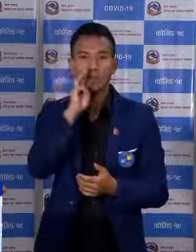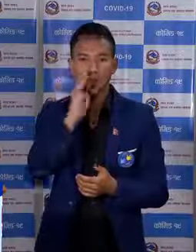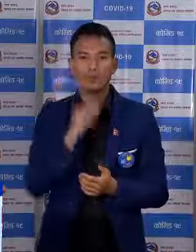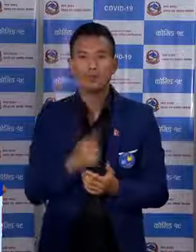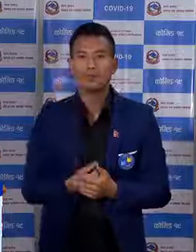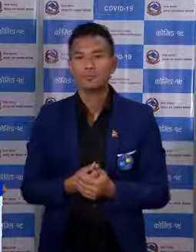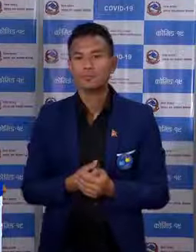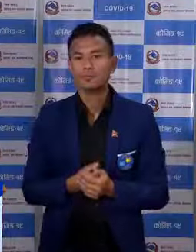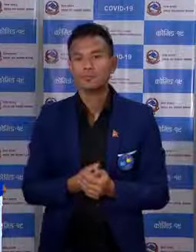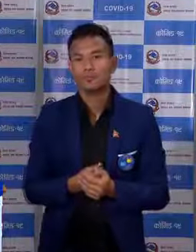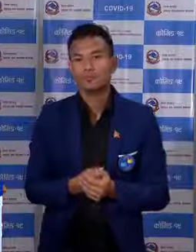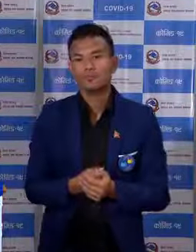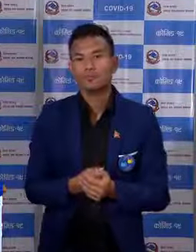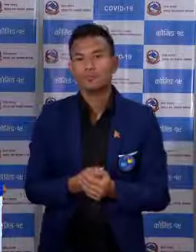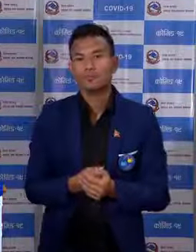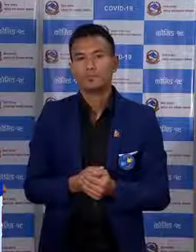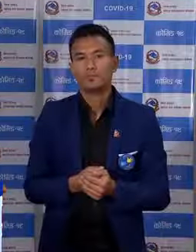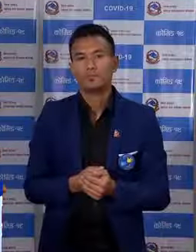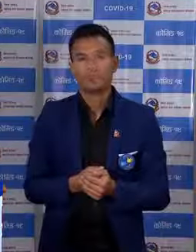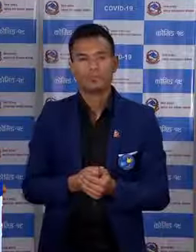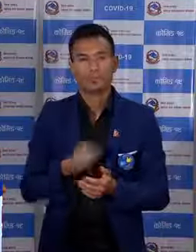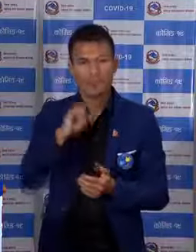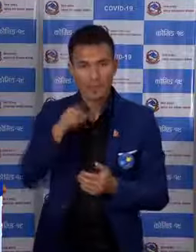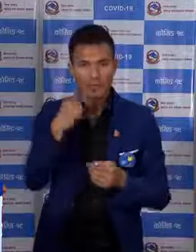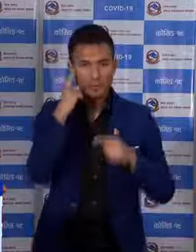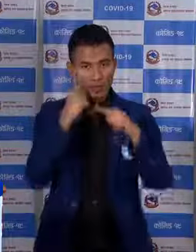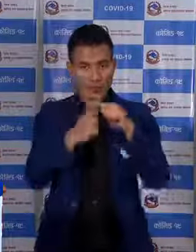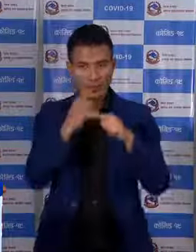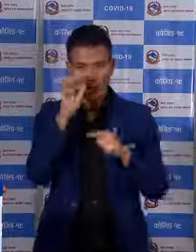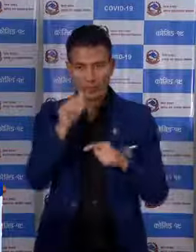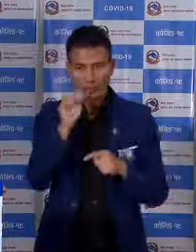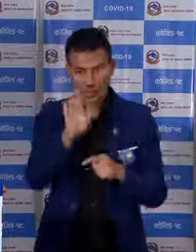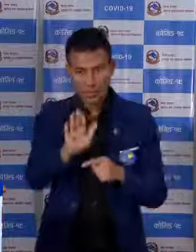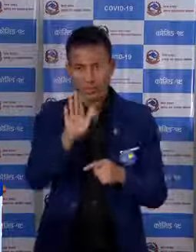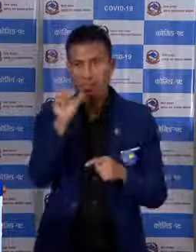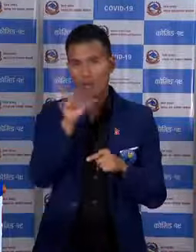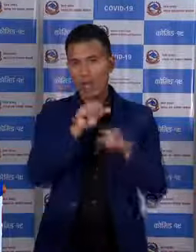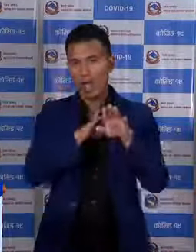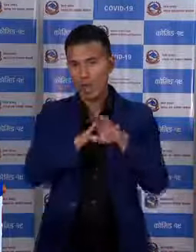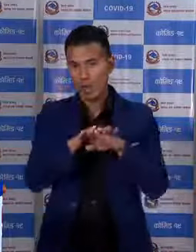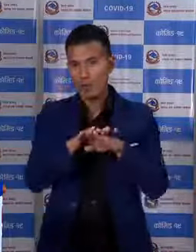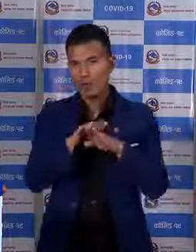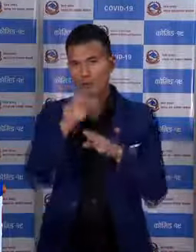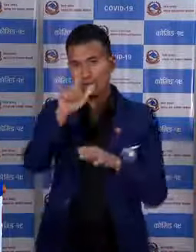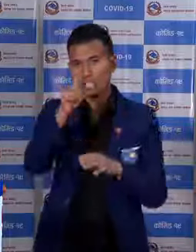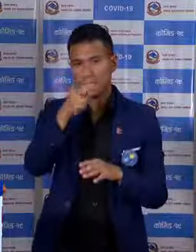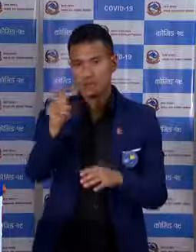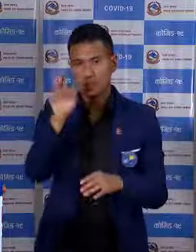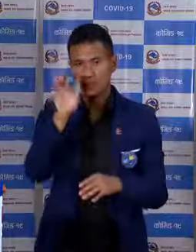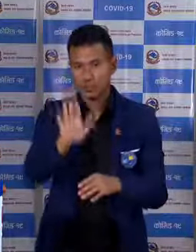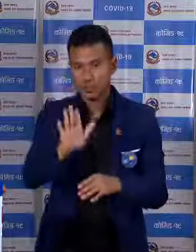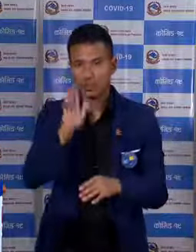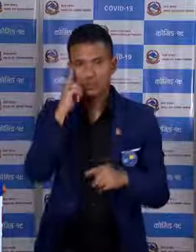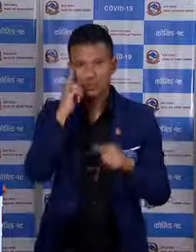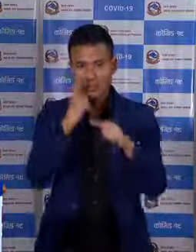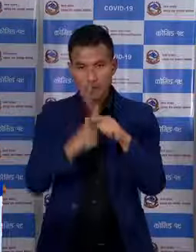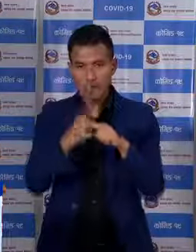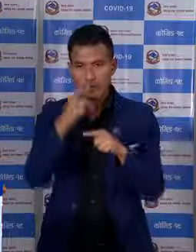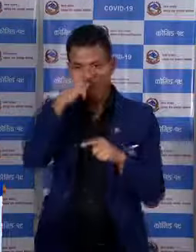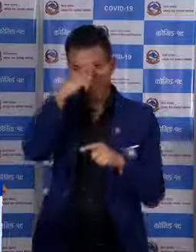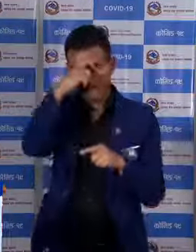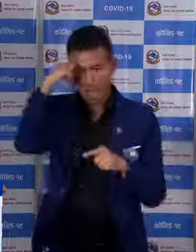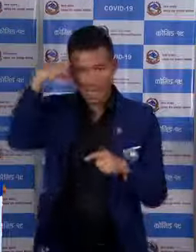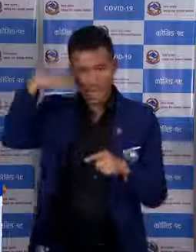फेरी पोजिटिव देखेको छा उवाहारू साथ जाना हुनोंछा पोजिटिव देखेको